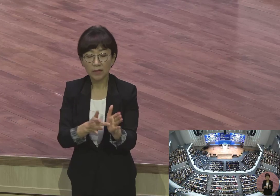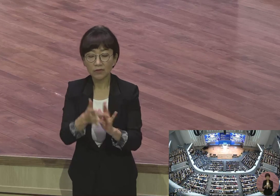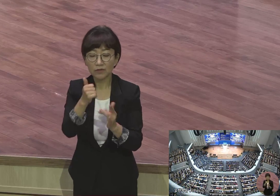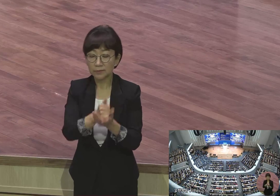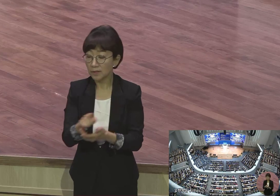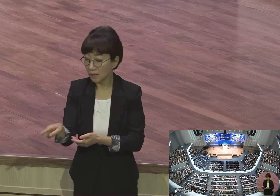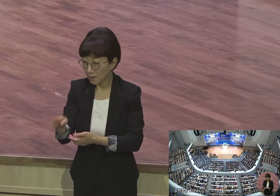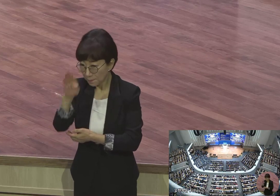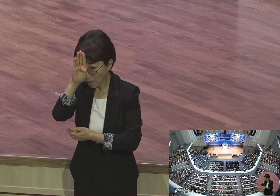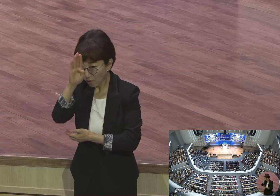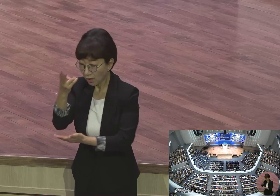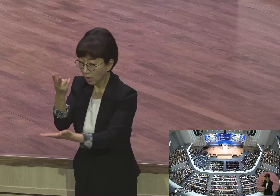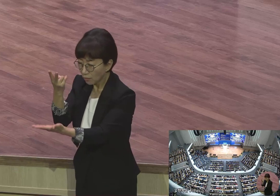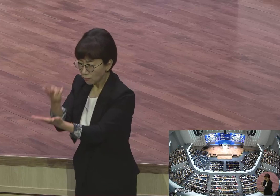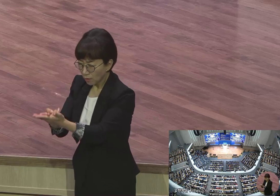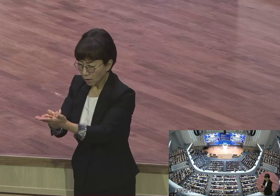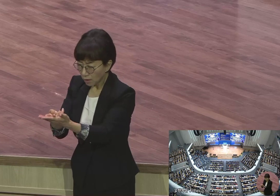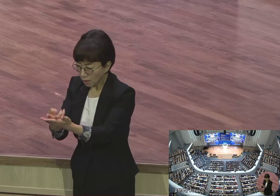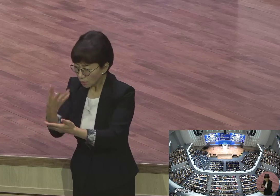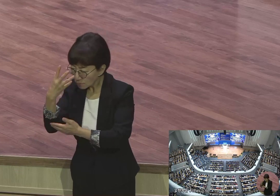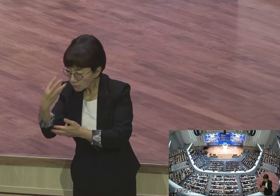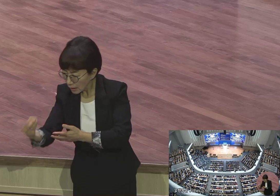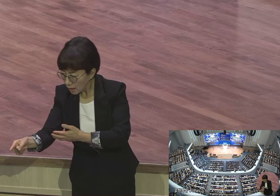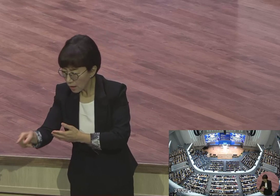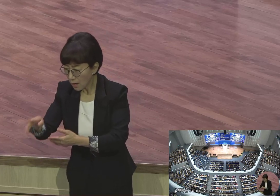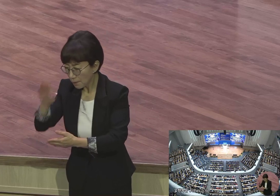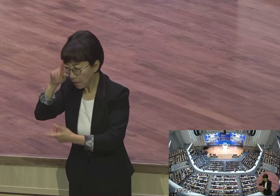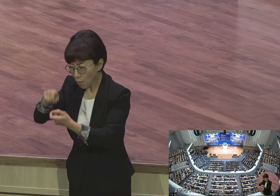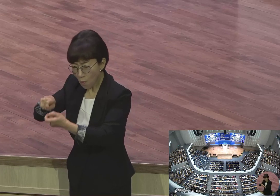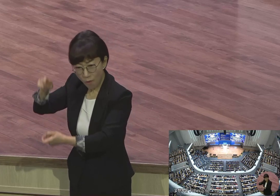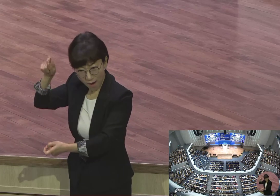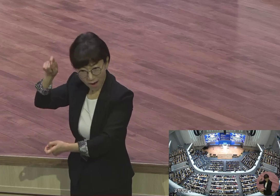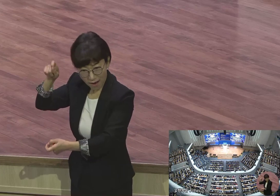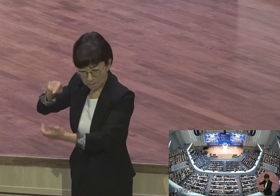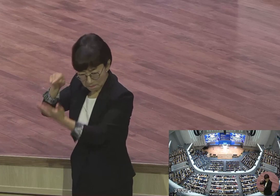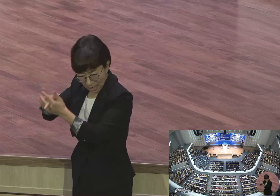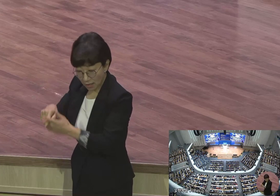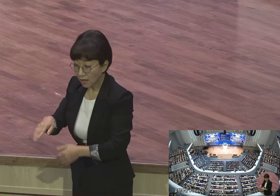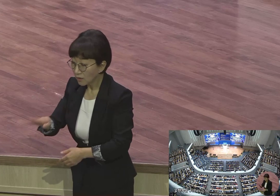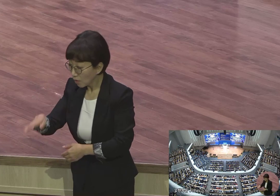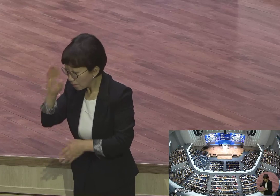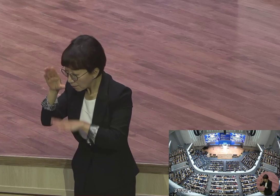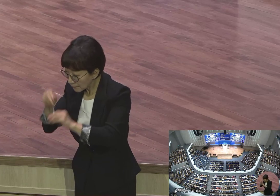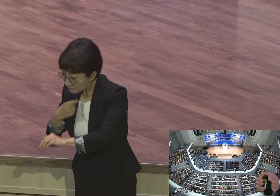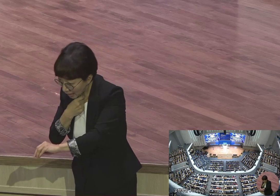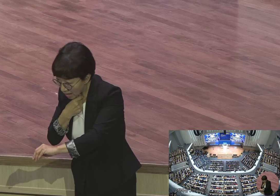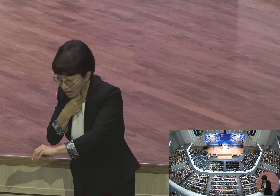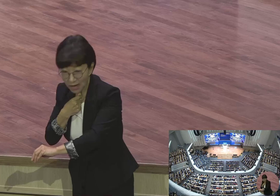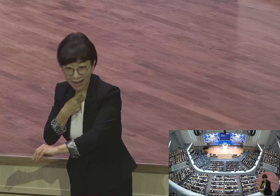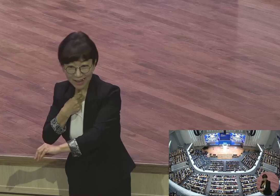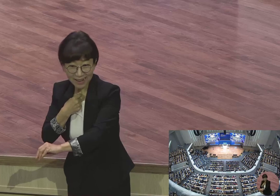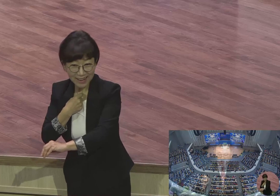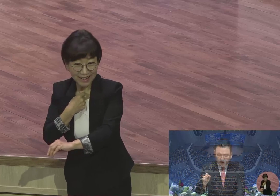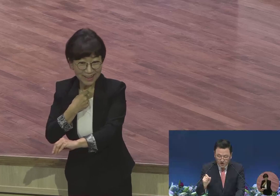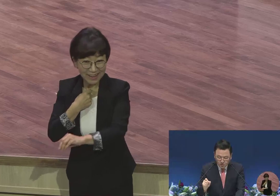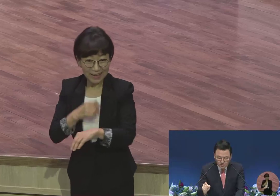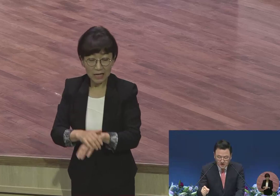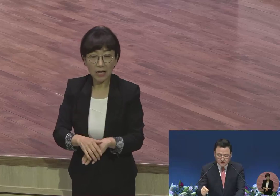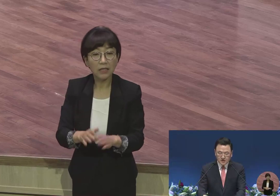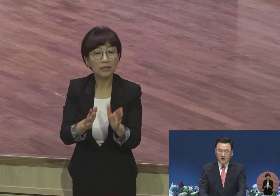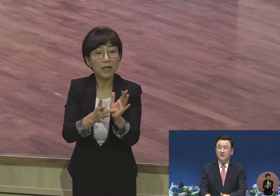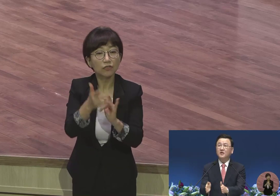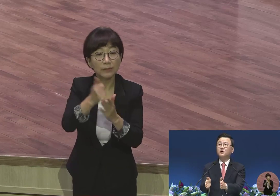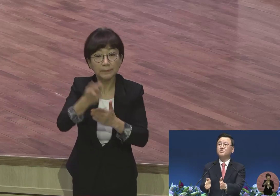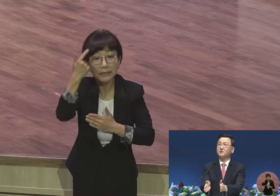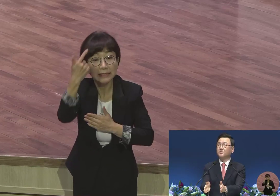보시고 병이 벌써 오래된 줄 아시고 이르시되 내가 낫고자 하느냐. 예수님은 38년 된 병자에게 네가